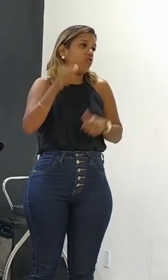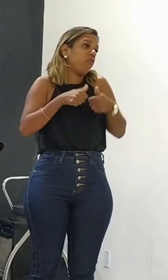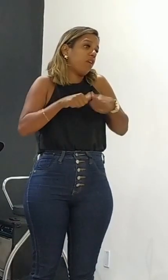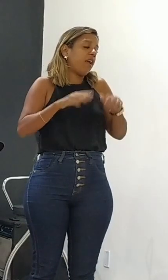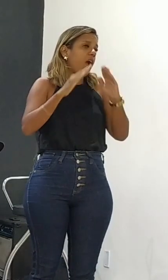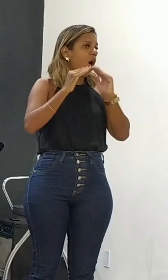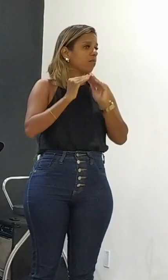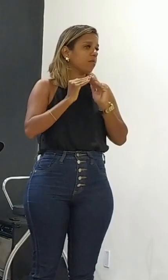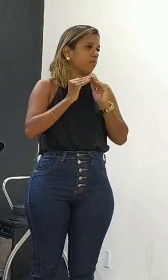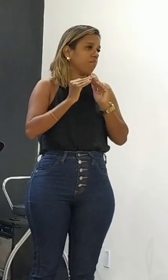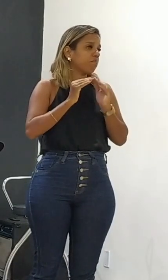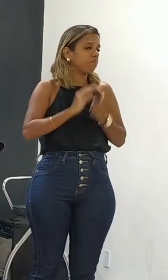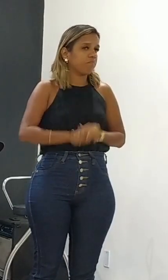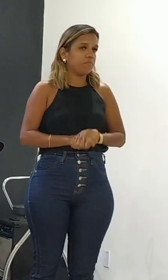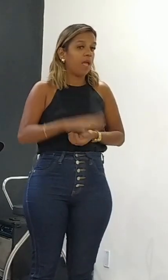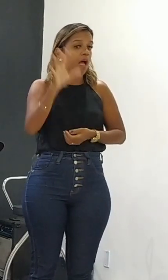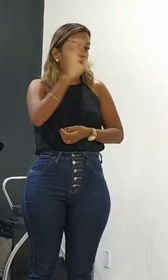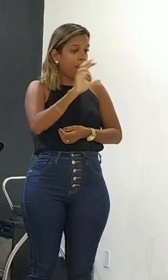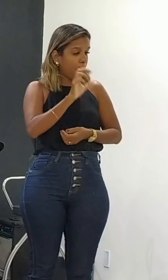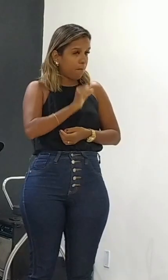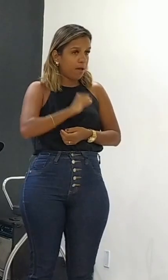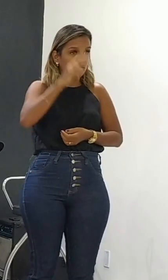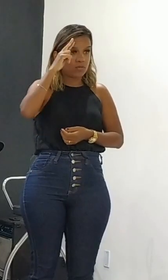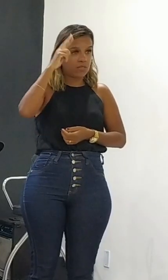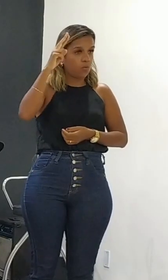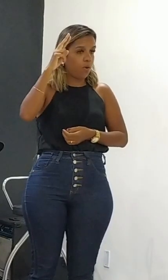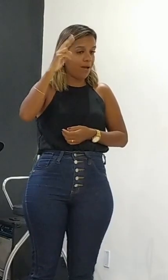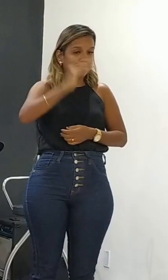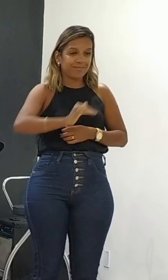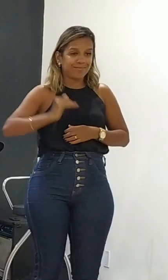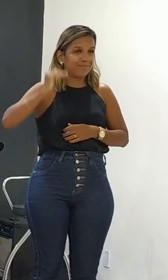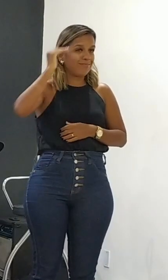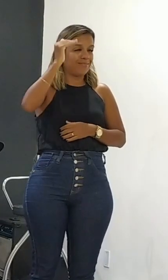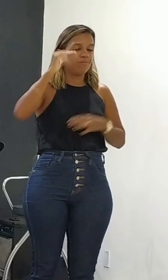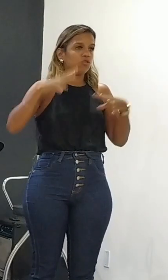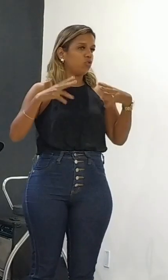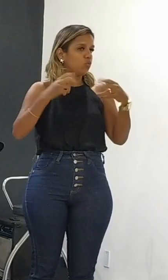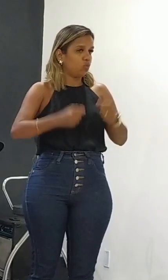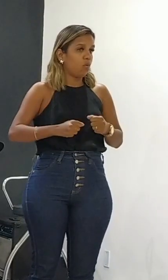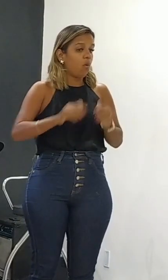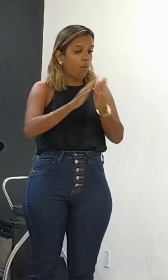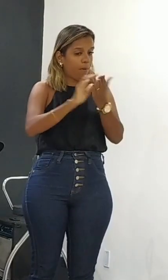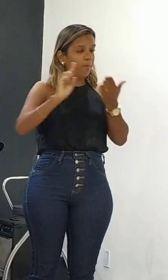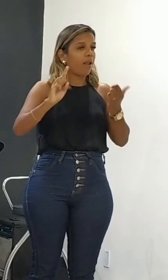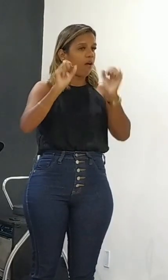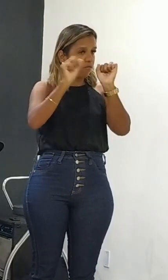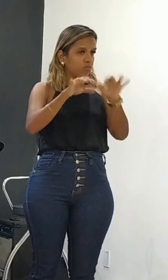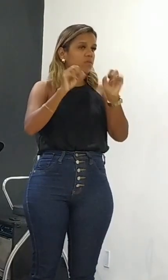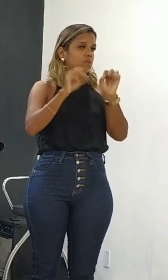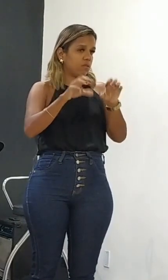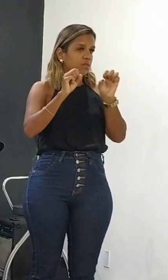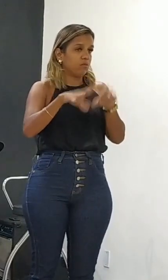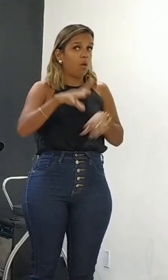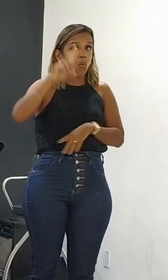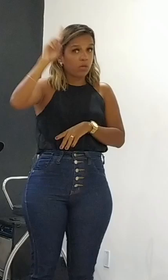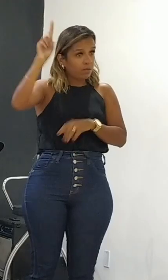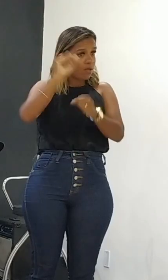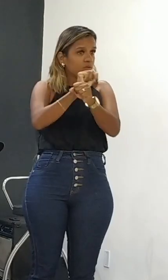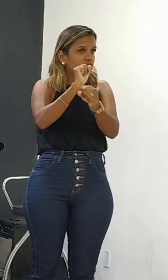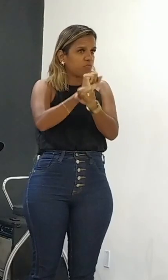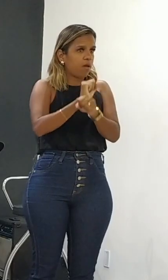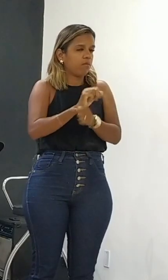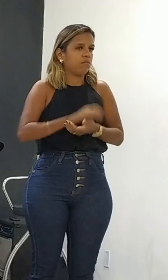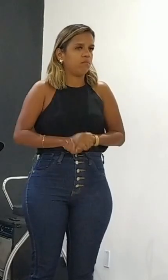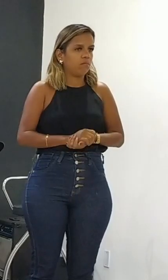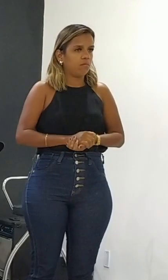na casa do Senhor, amar a Ele acima de todas as coisas, como a palavra nos ensina. Amém, amado? É isso que Deus espera. Ninguém